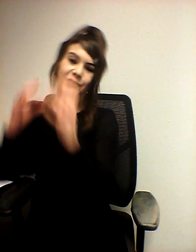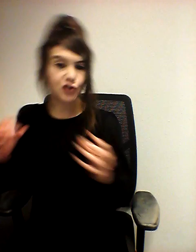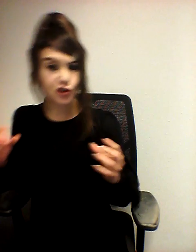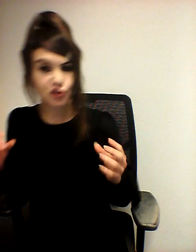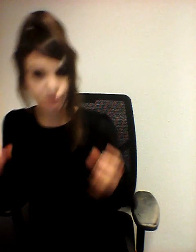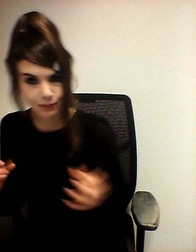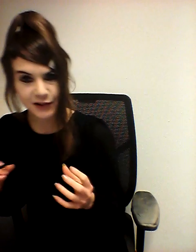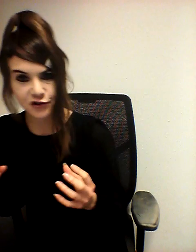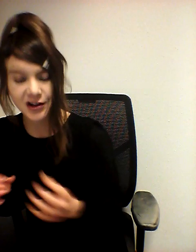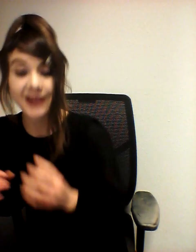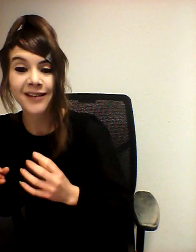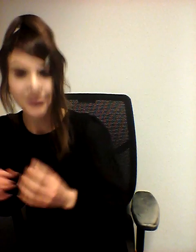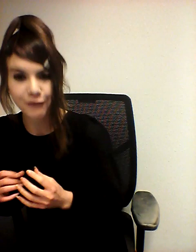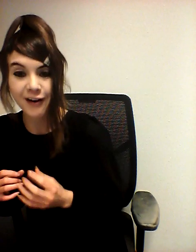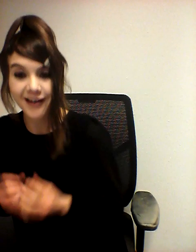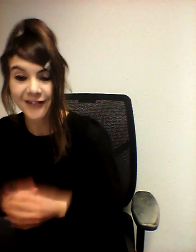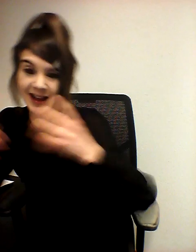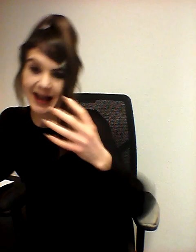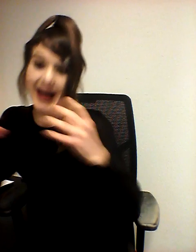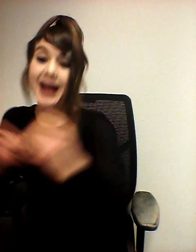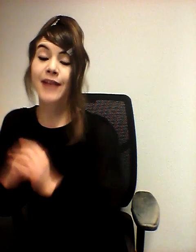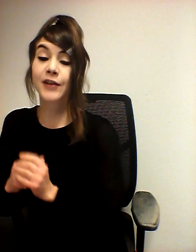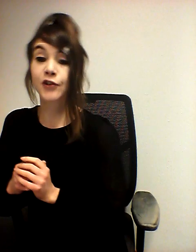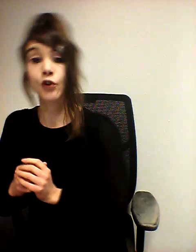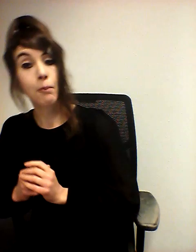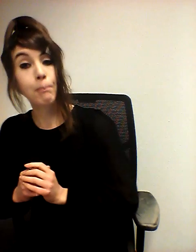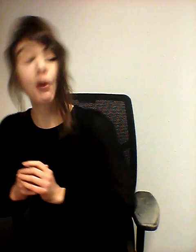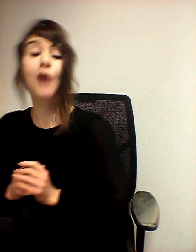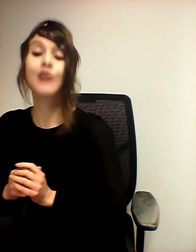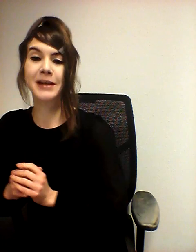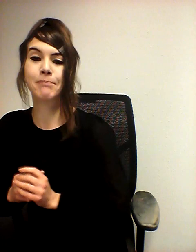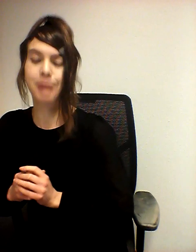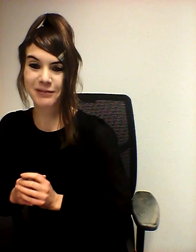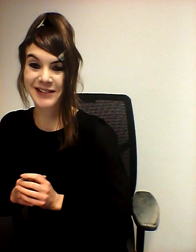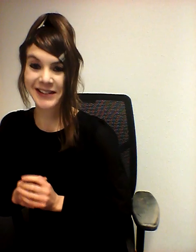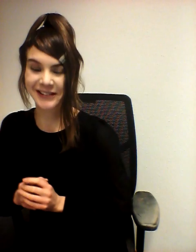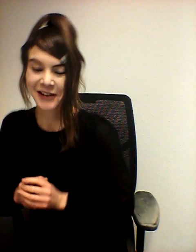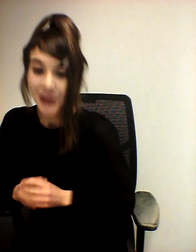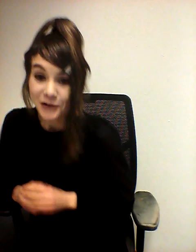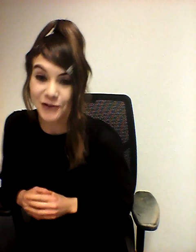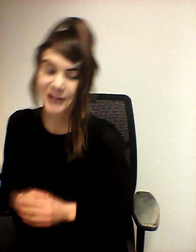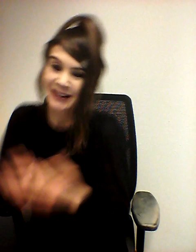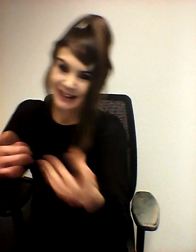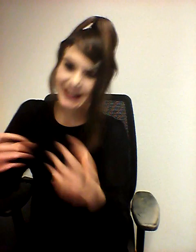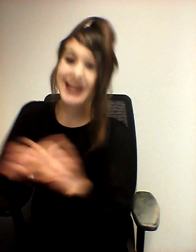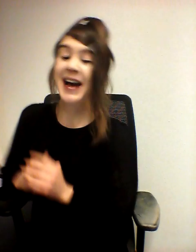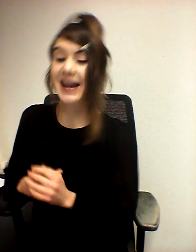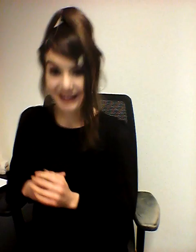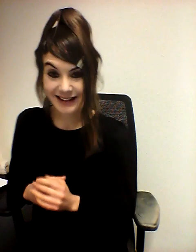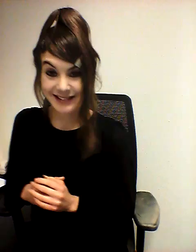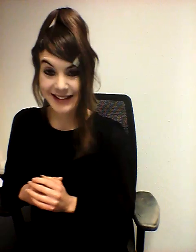enzymatische splitsing van eiwitten polypeptiden tot kleinere